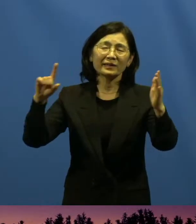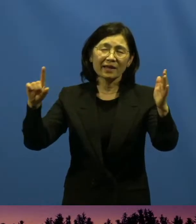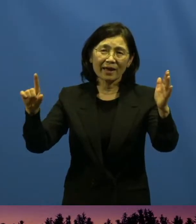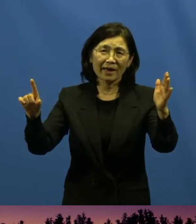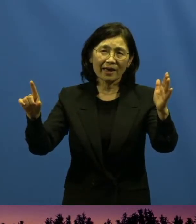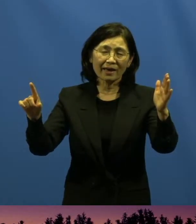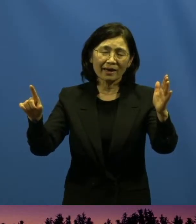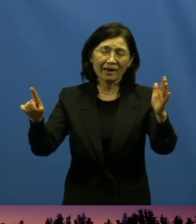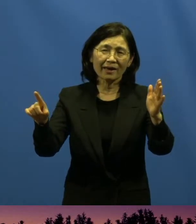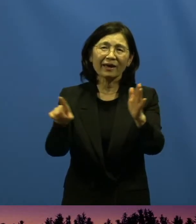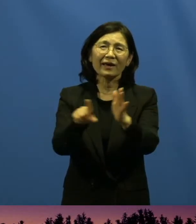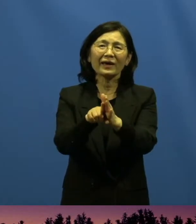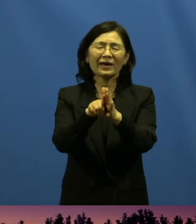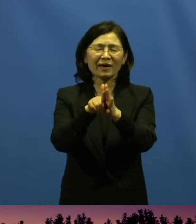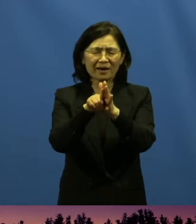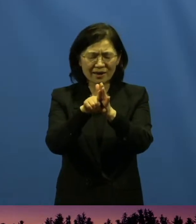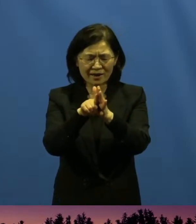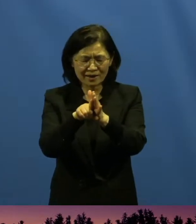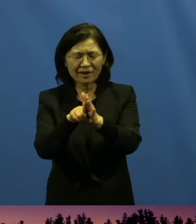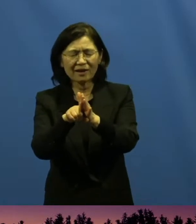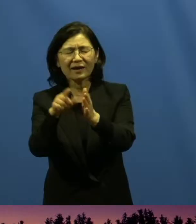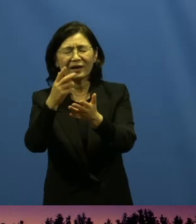믿네.